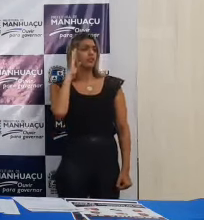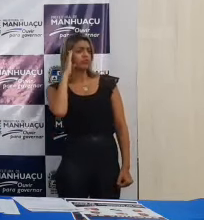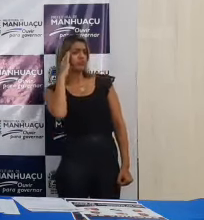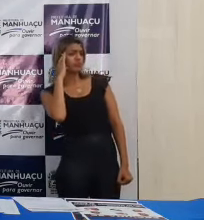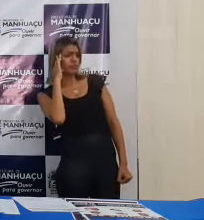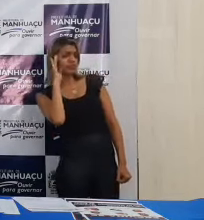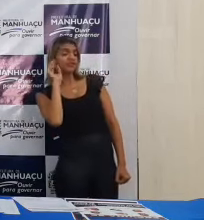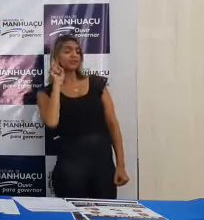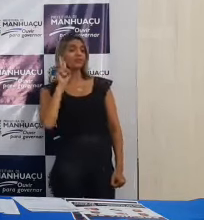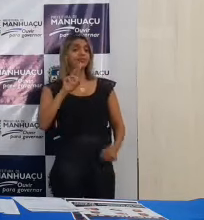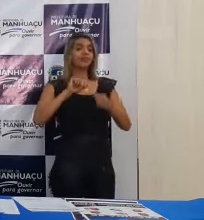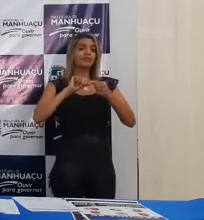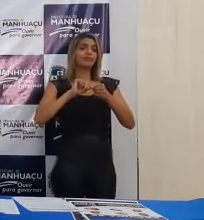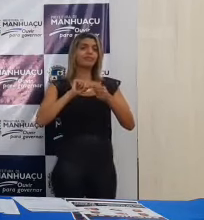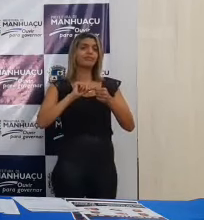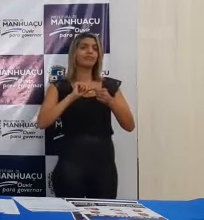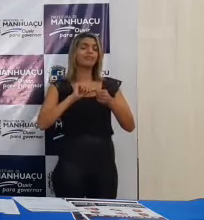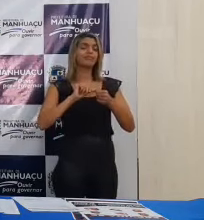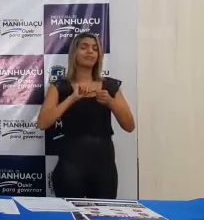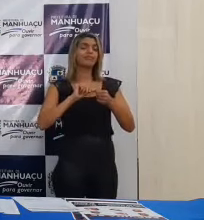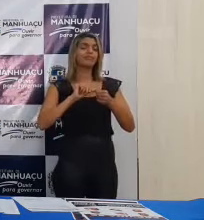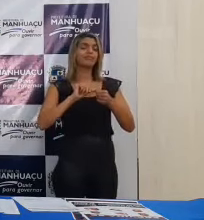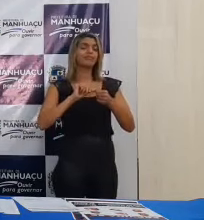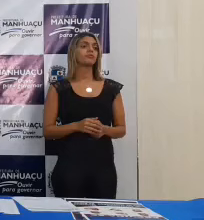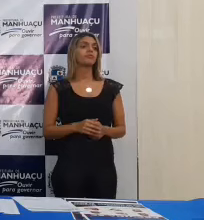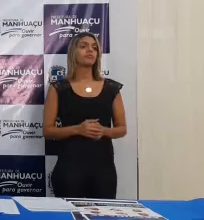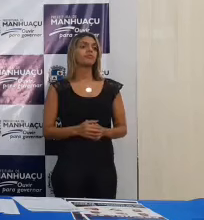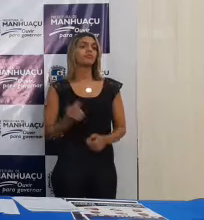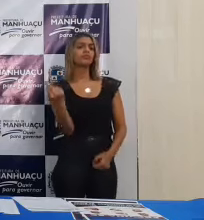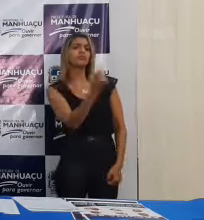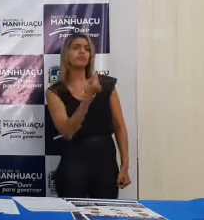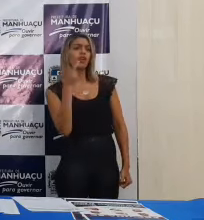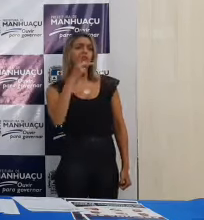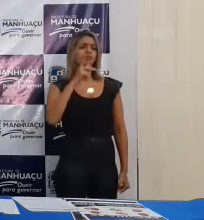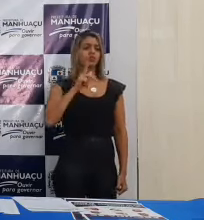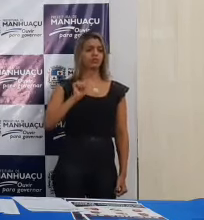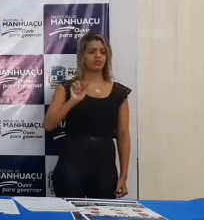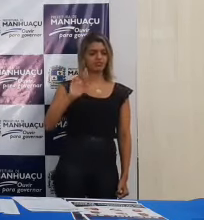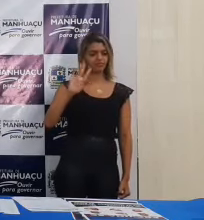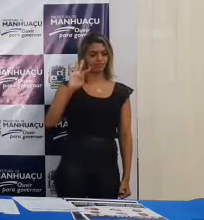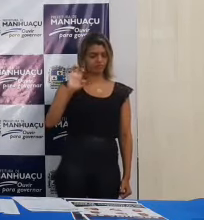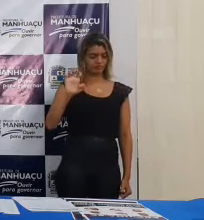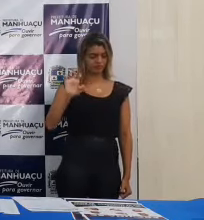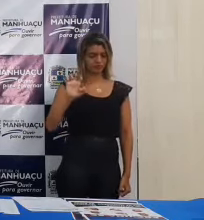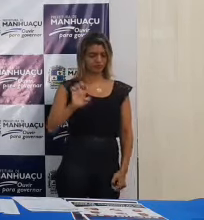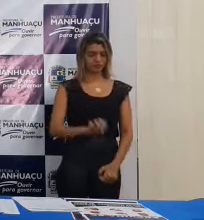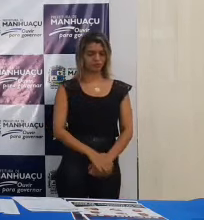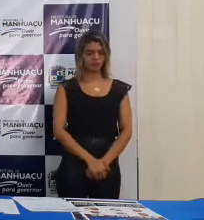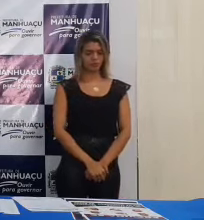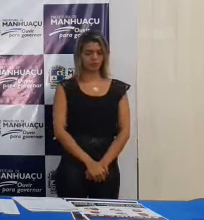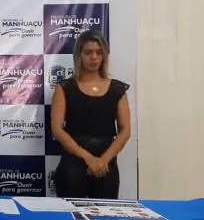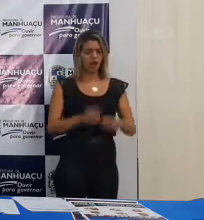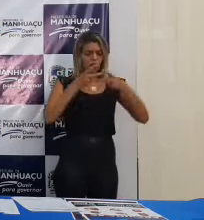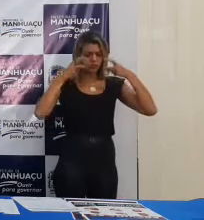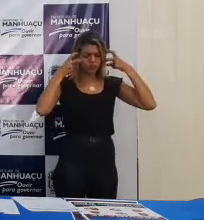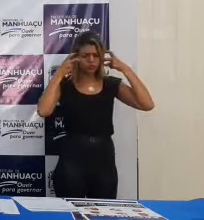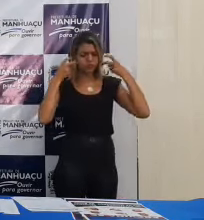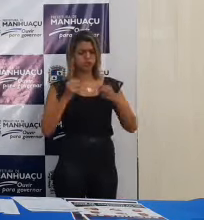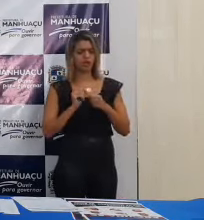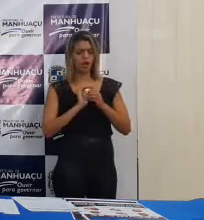comércio. Porque mesmo com o comércio fechado, após dias, os casos aumentaram, de 137 foi para 435.